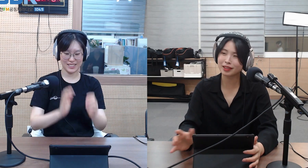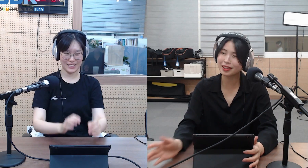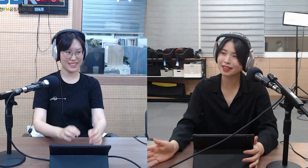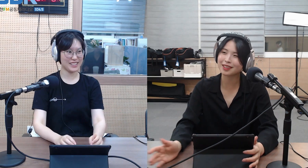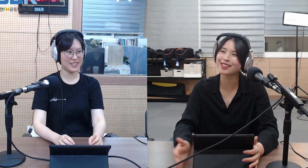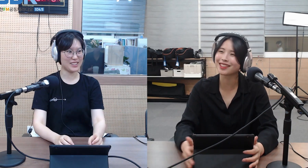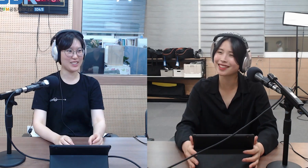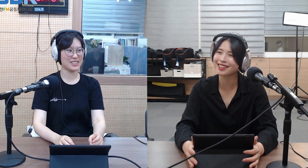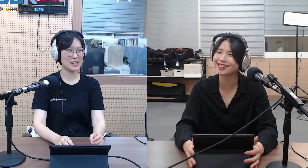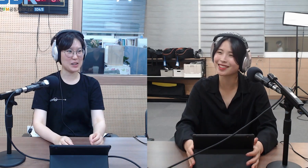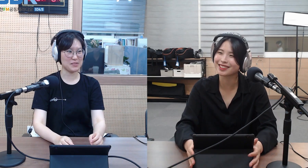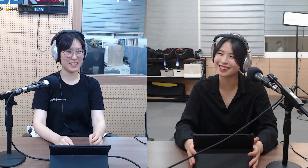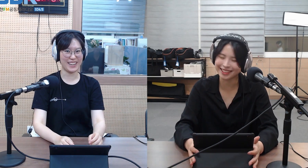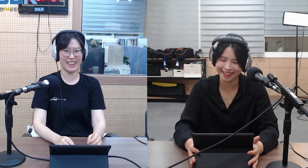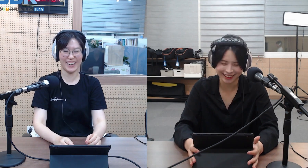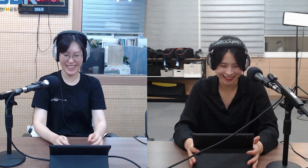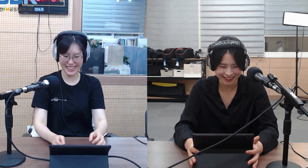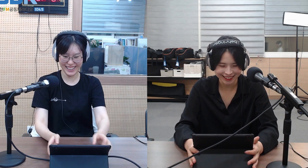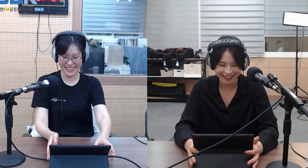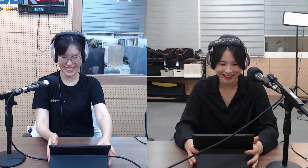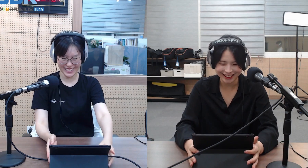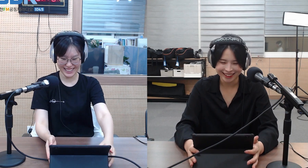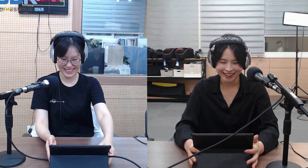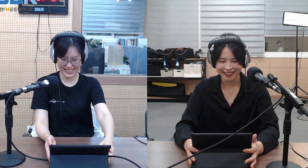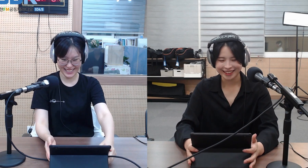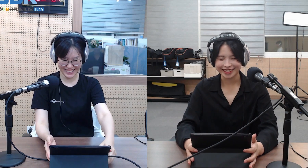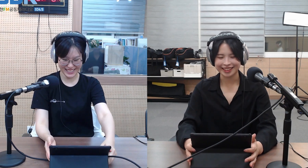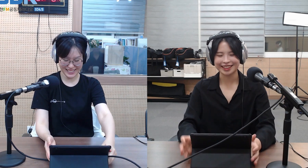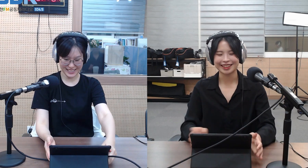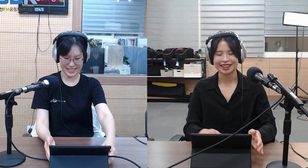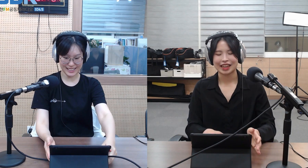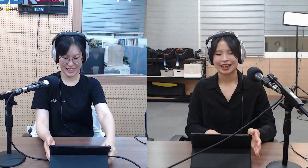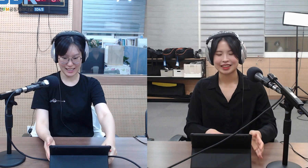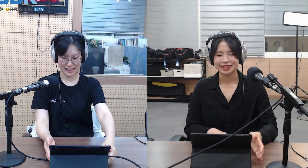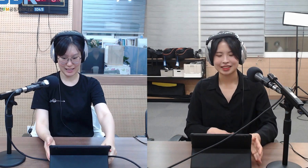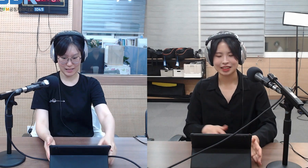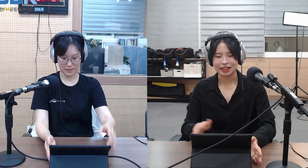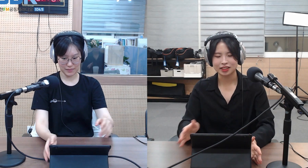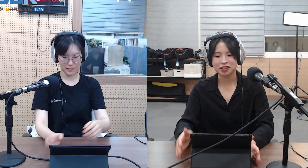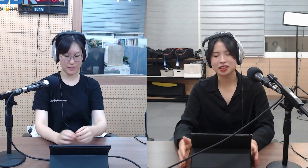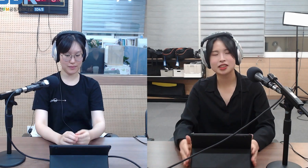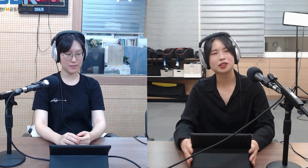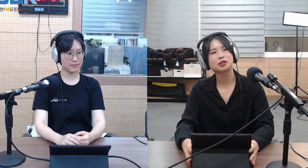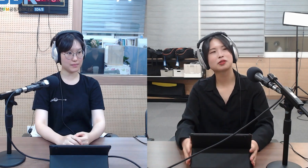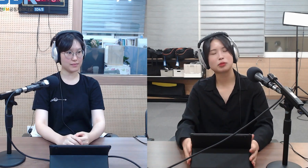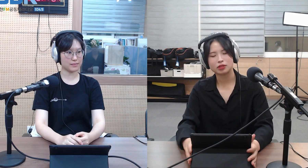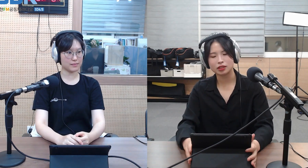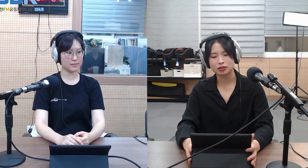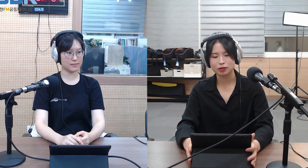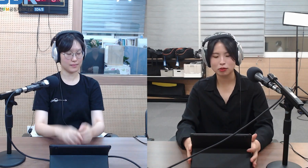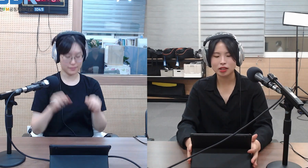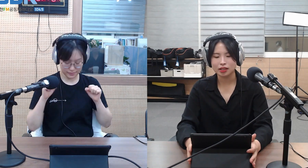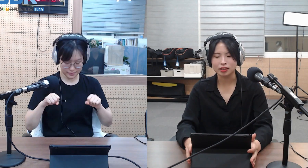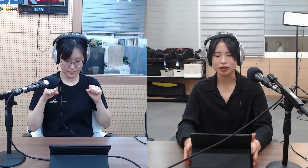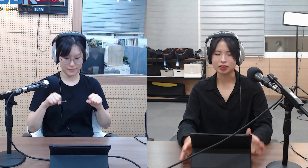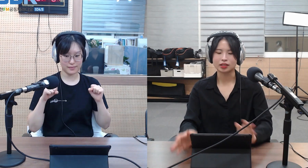삐라고 나가야 되는 죄송합니다. 거 아닌가? 네. 네. 안녕하세요. 뭐 이거는 똑같아요.